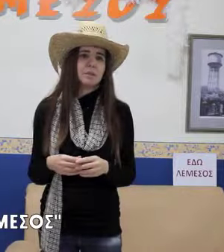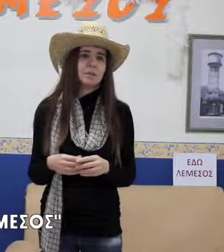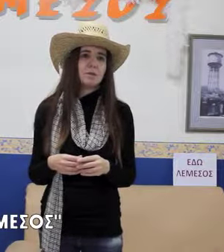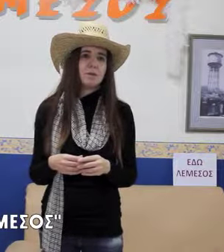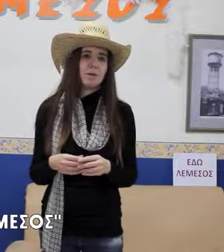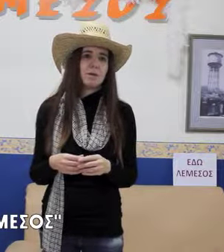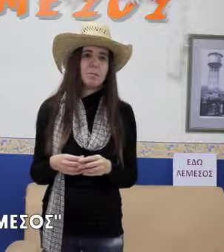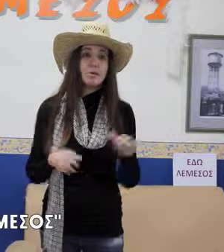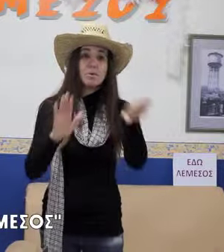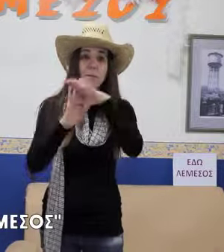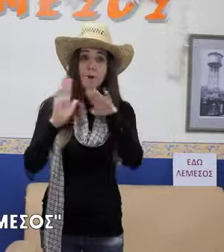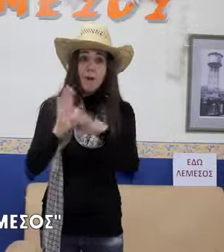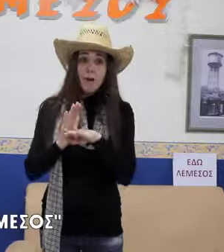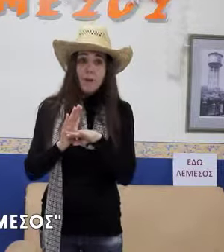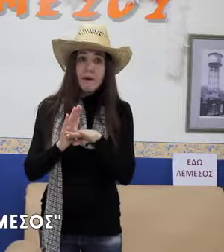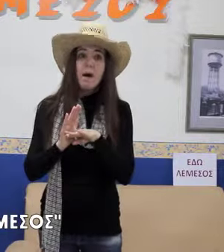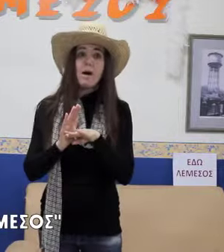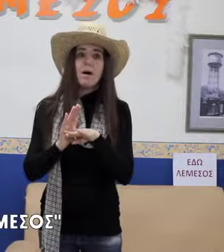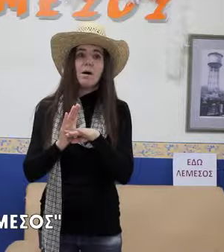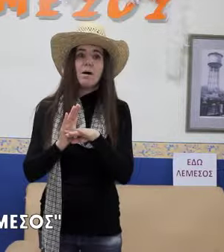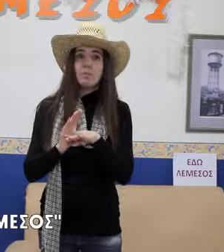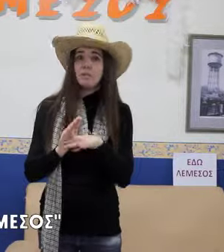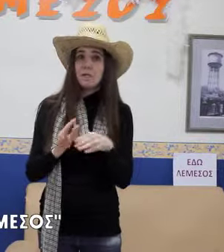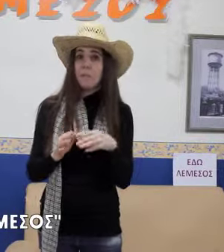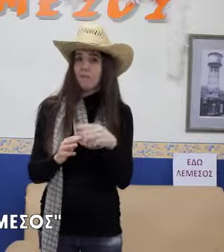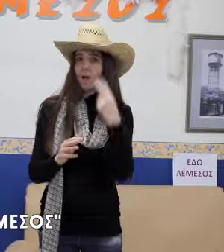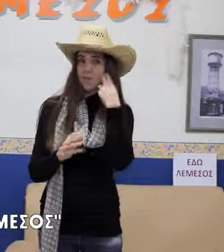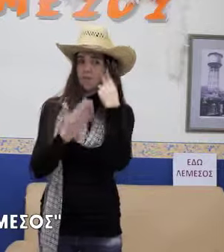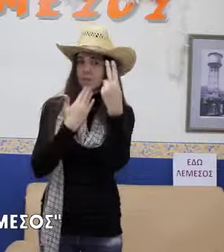Το πρόγραμμα υπόκειται σε απρόβλεπτες αλλαγές.